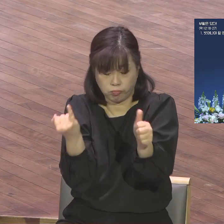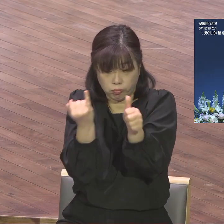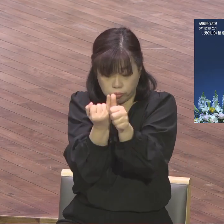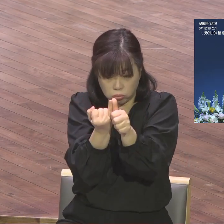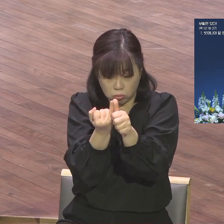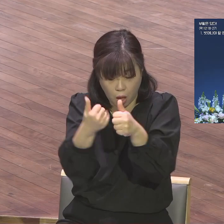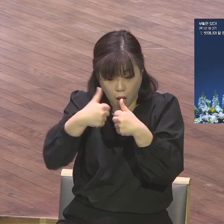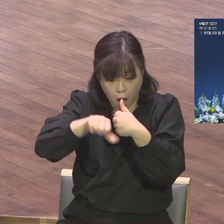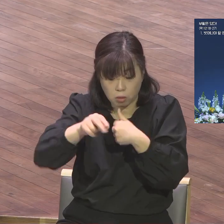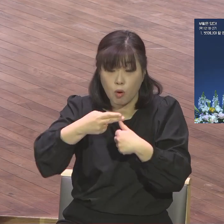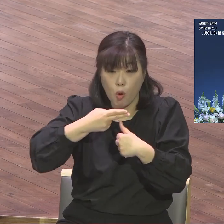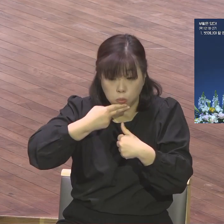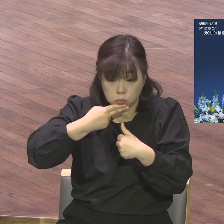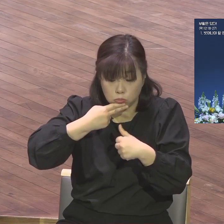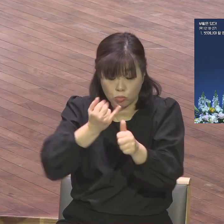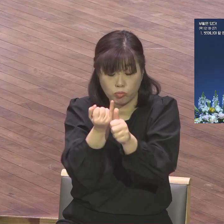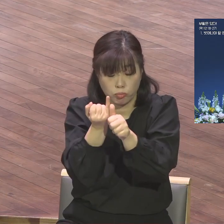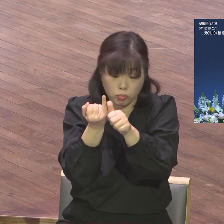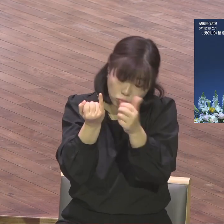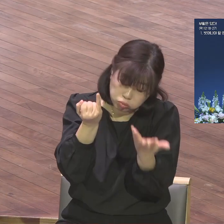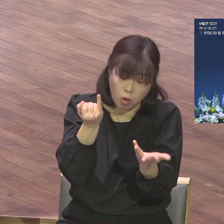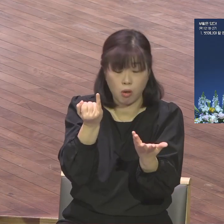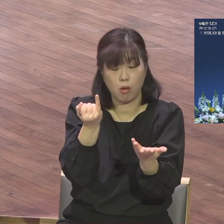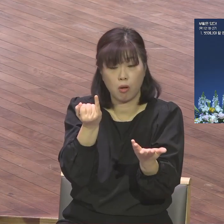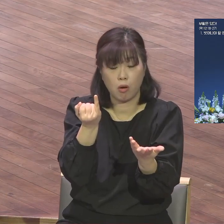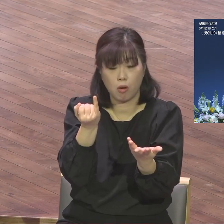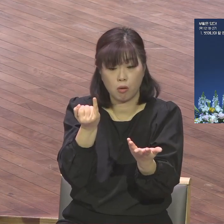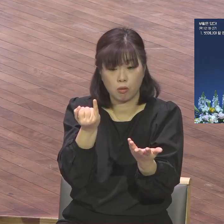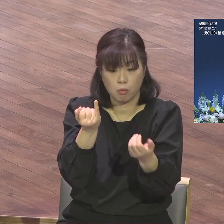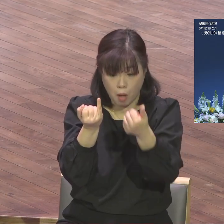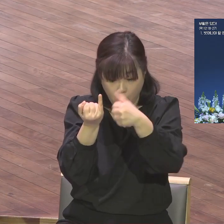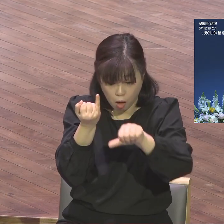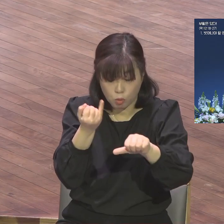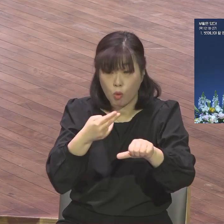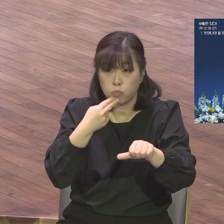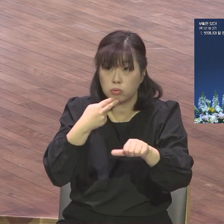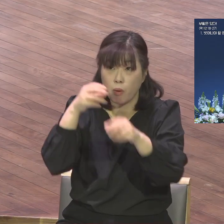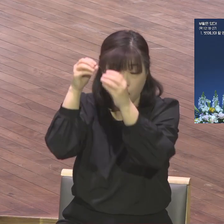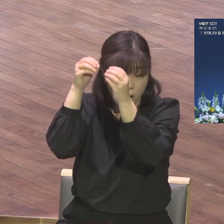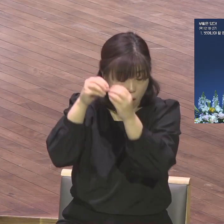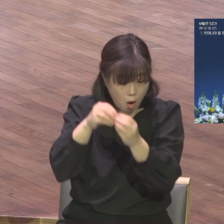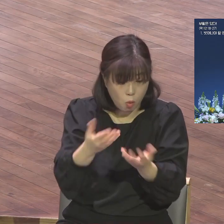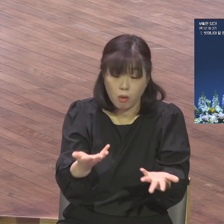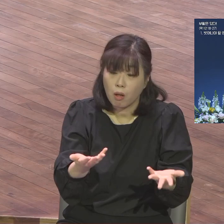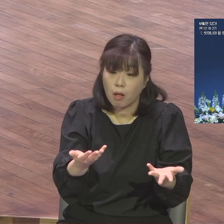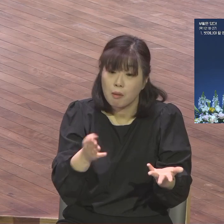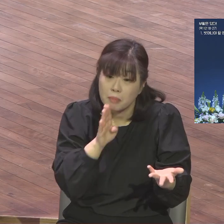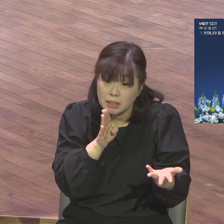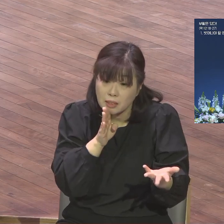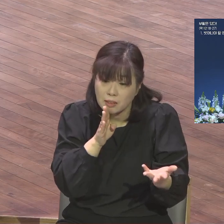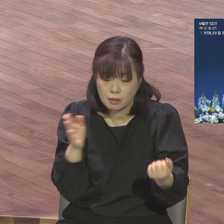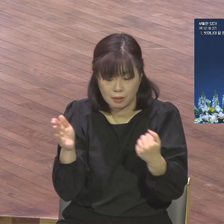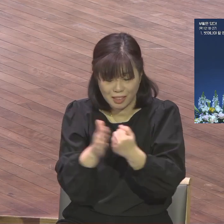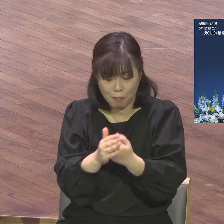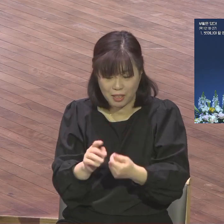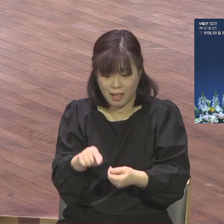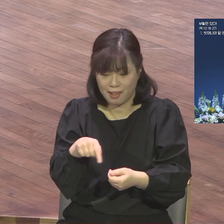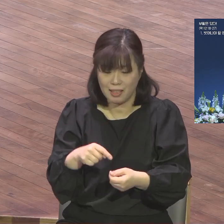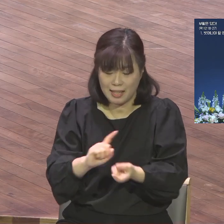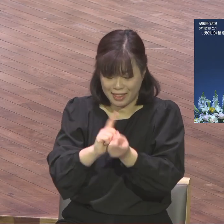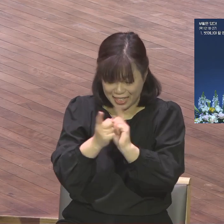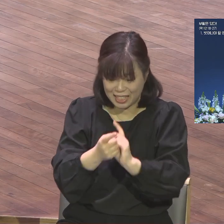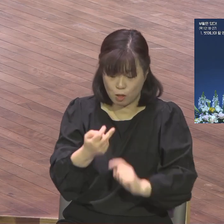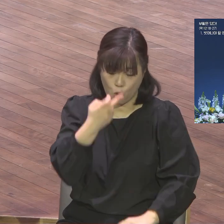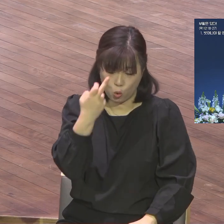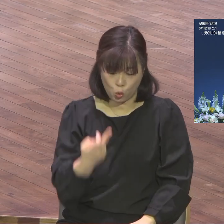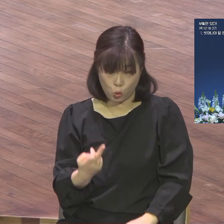아니요, 형님 아들이요. 그렇죠. 형님, 집안이 딱 이제 장손이 되지요. 그